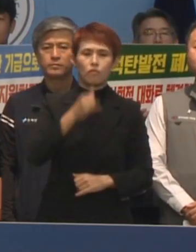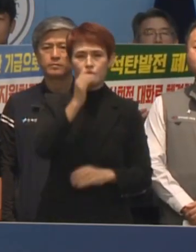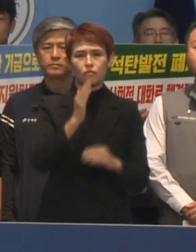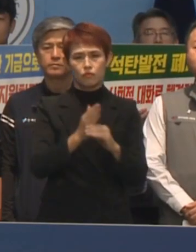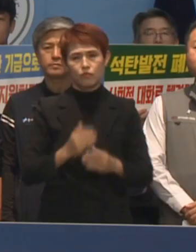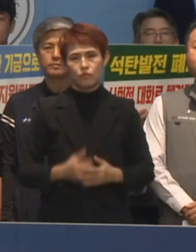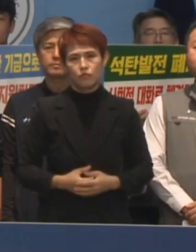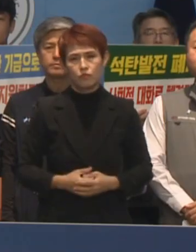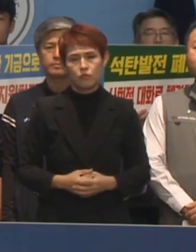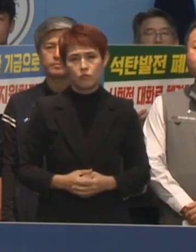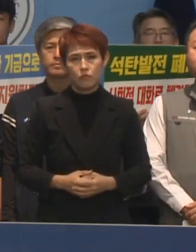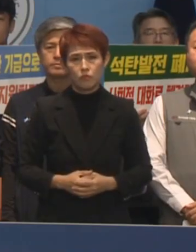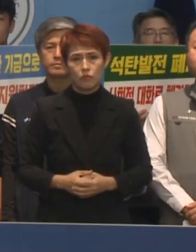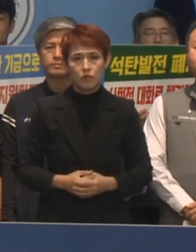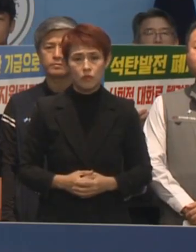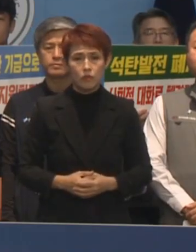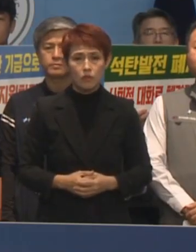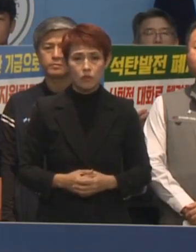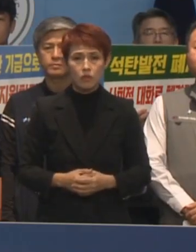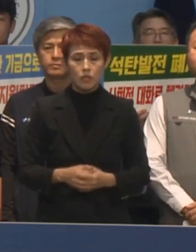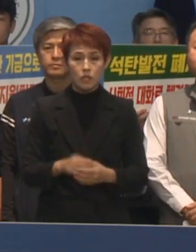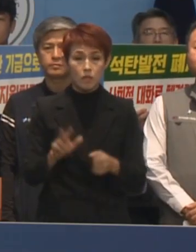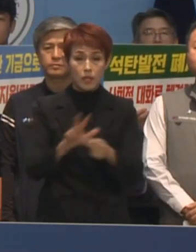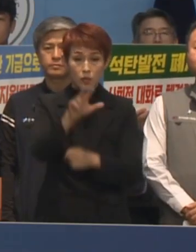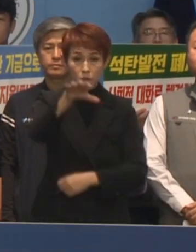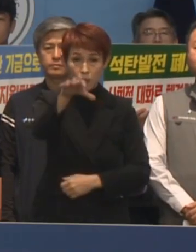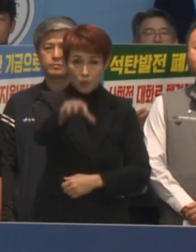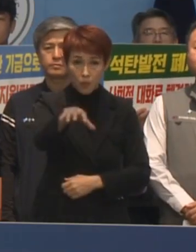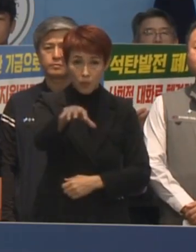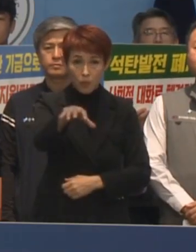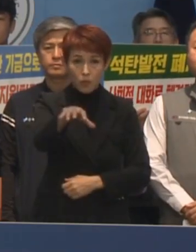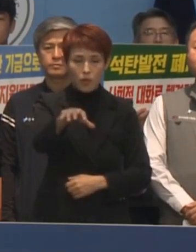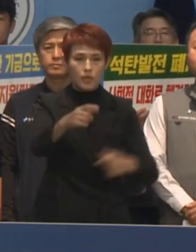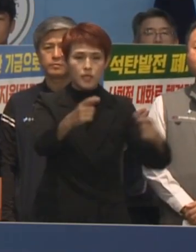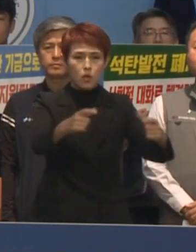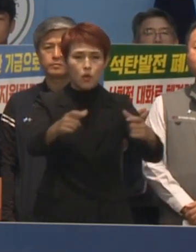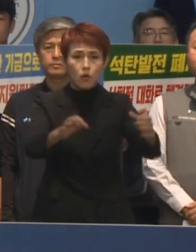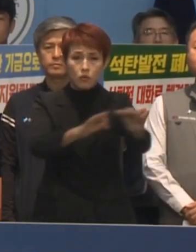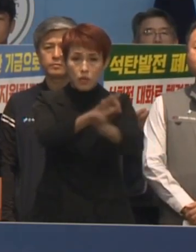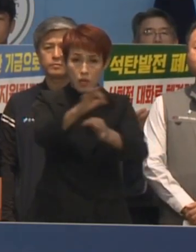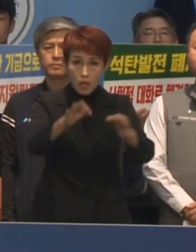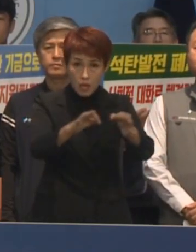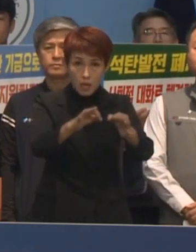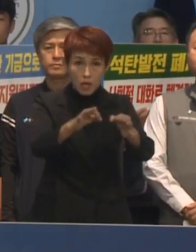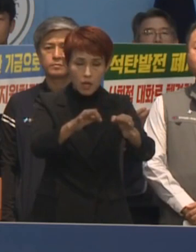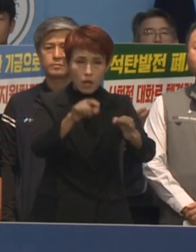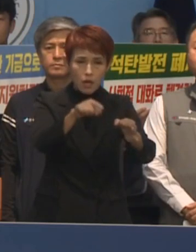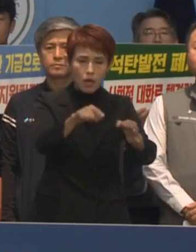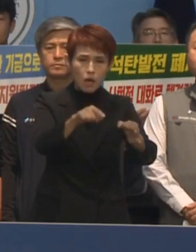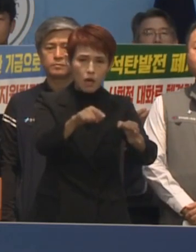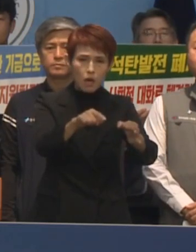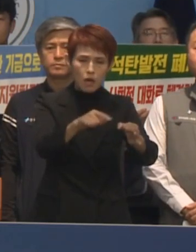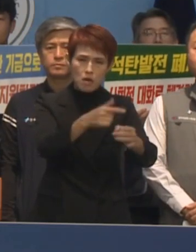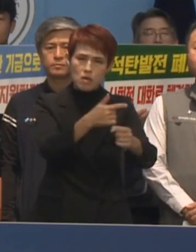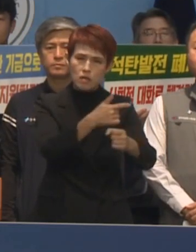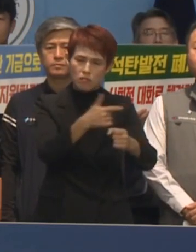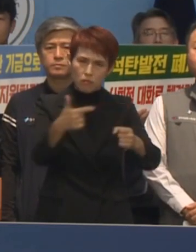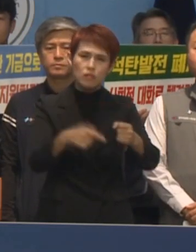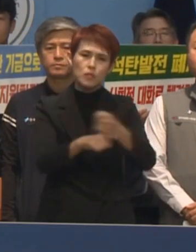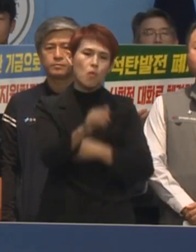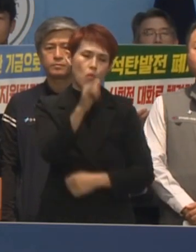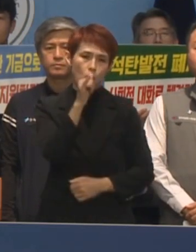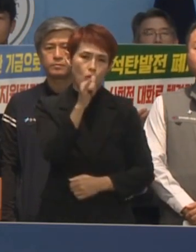있습니다. 특히 석탄화력발전소가 지역 경제에서 차지하는 비중을 고려할 때